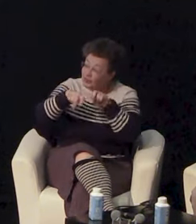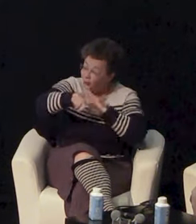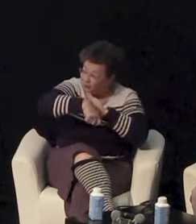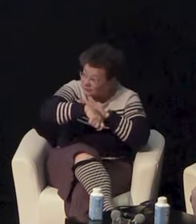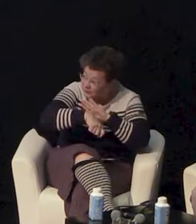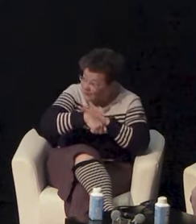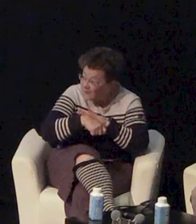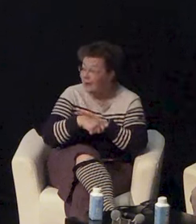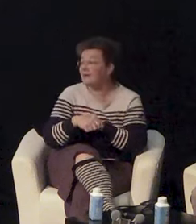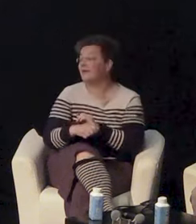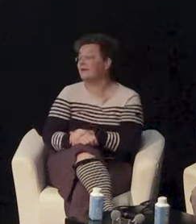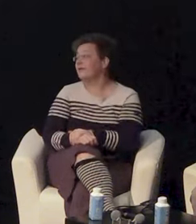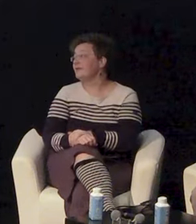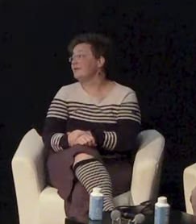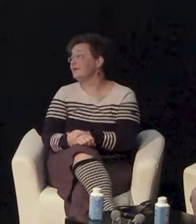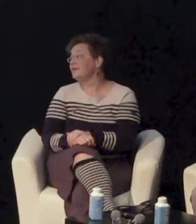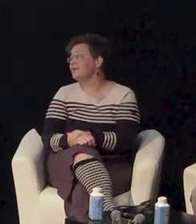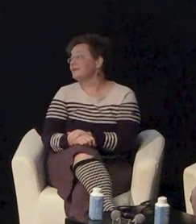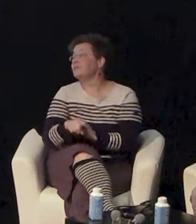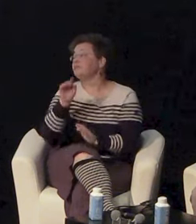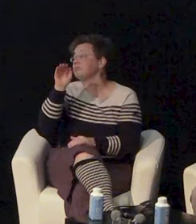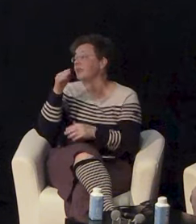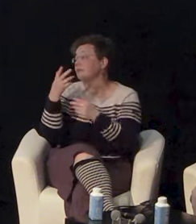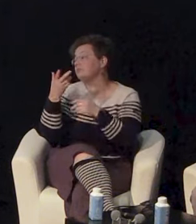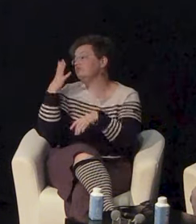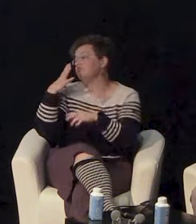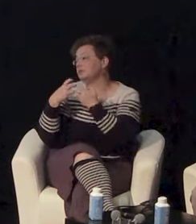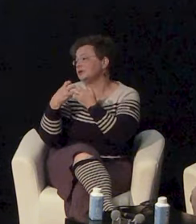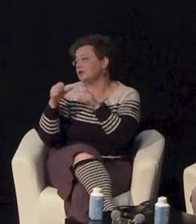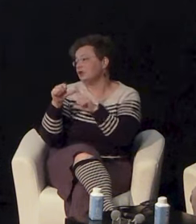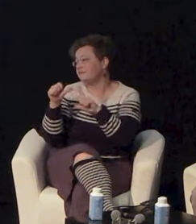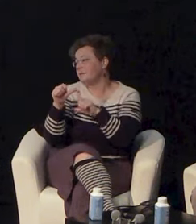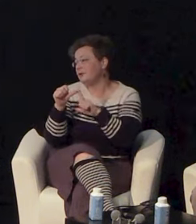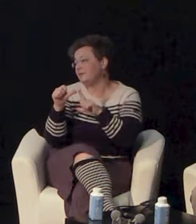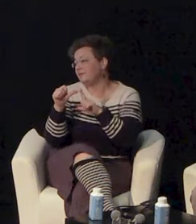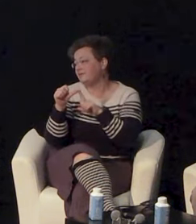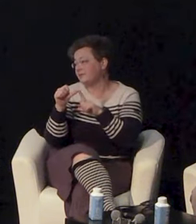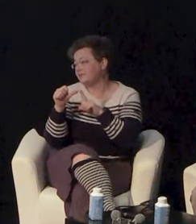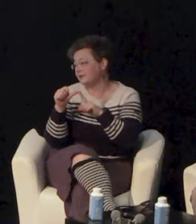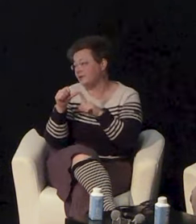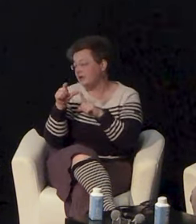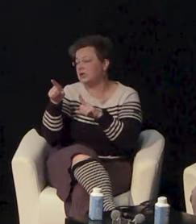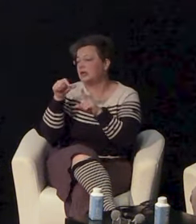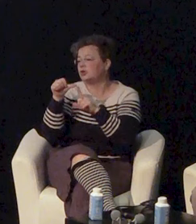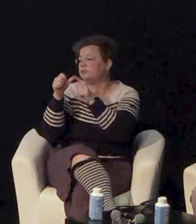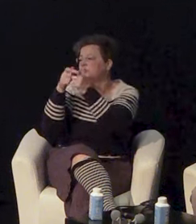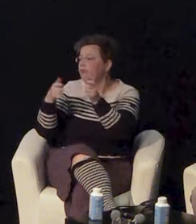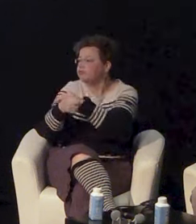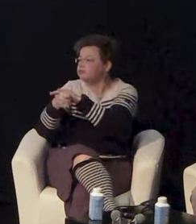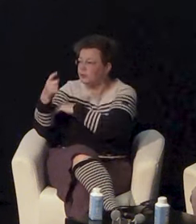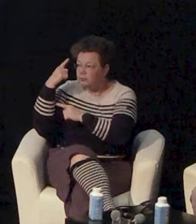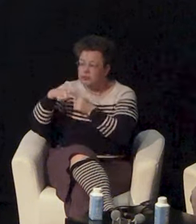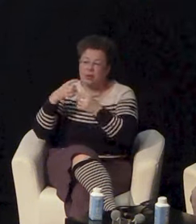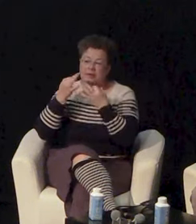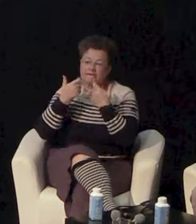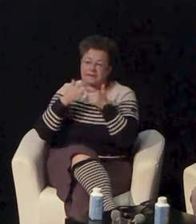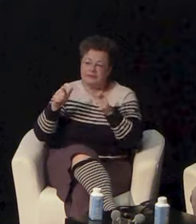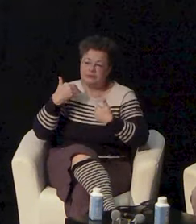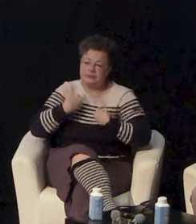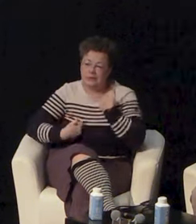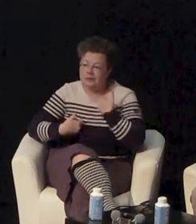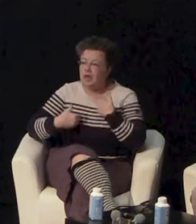nous accueillir, il n'y avait pas d'accueil. Donc, il a fallu que ce soit moi qui cherche les subventions. Alors, à l'époque, il y avait la GFIP, hein, mais la